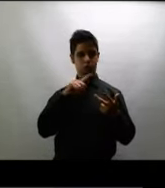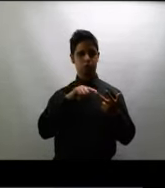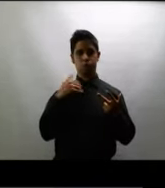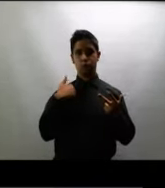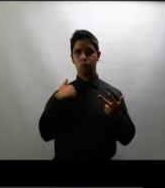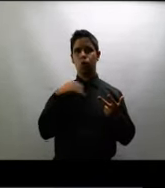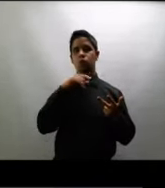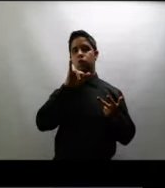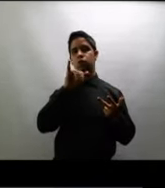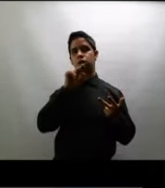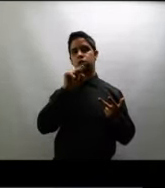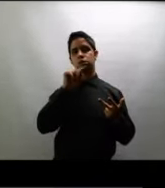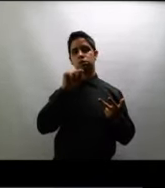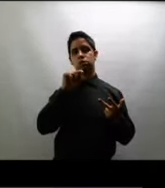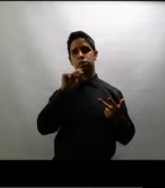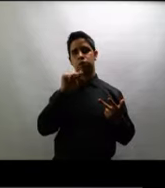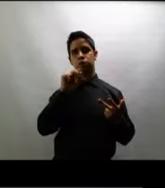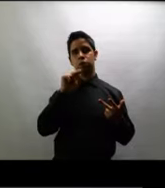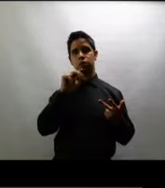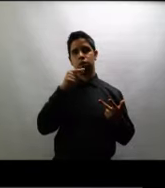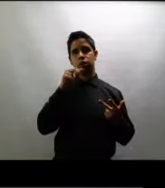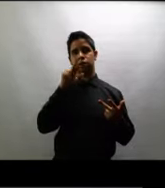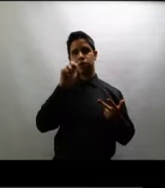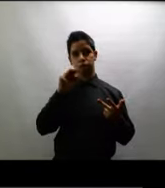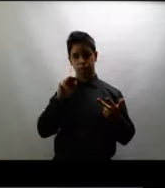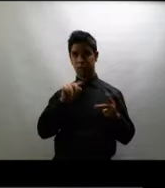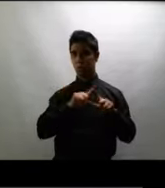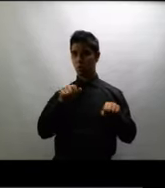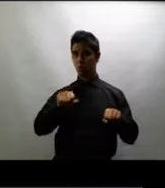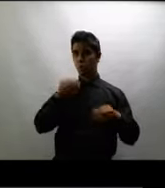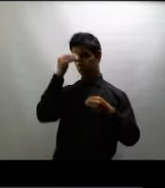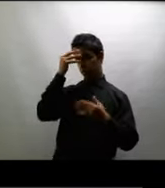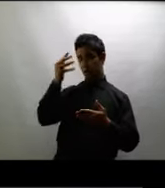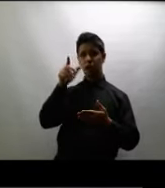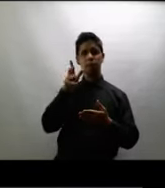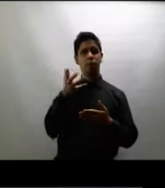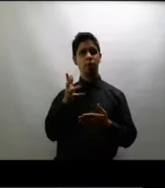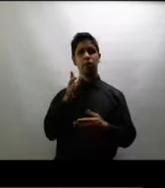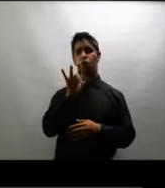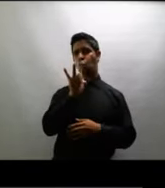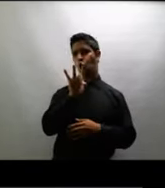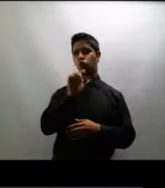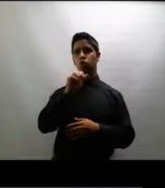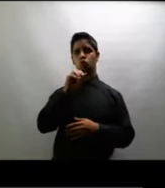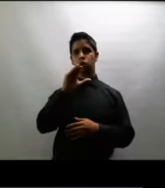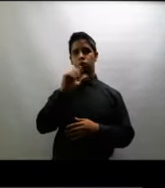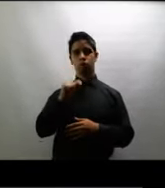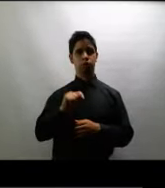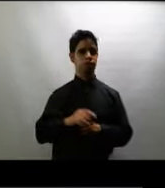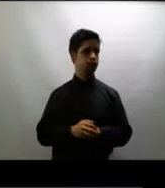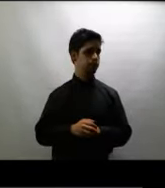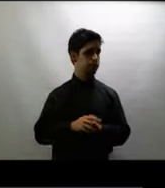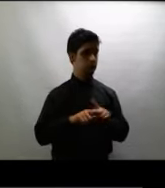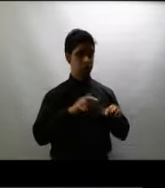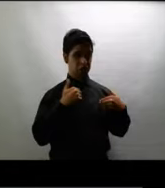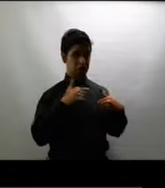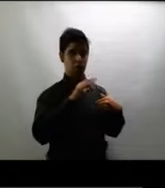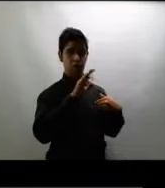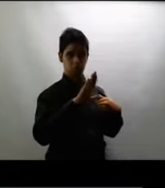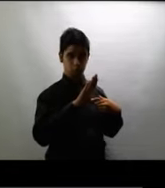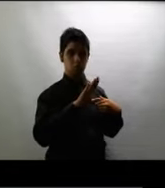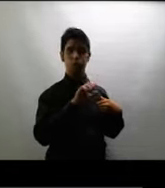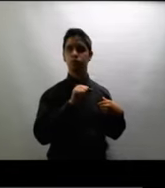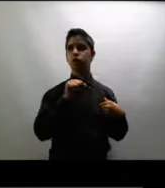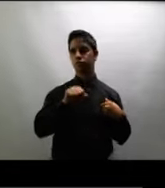Pero allí les puedo decir, por lo menos el 8 de... octubre es el mes que viene. Sí. ¿Tiene página de Facebook? Sí, de Facebook,